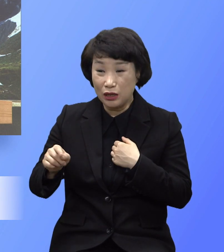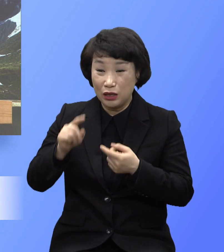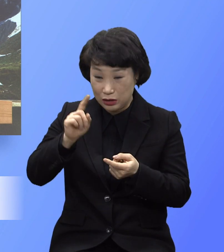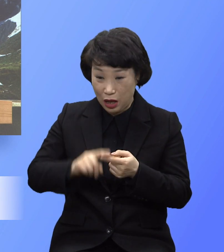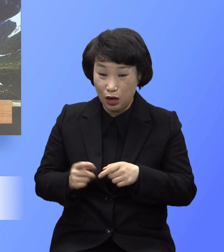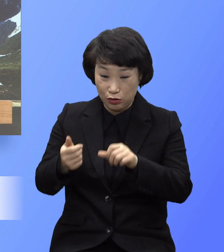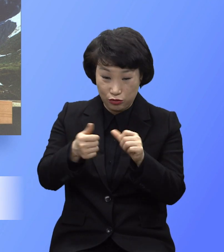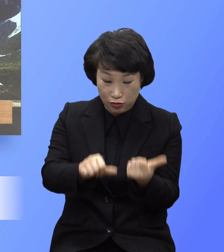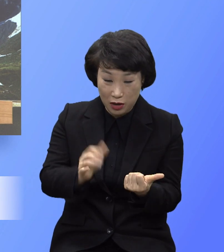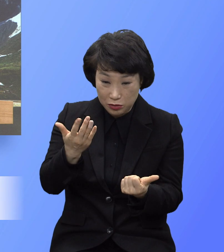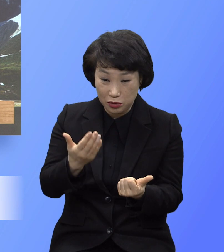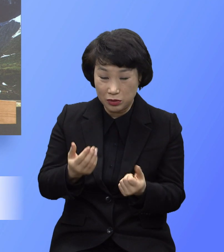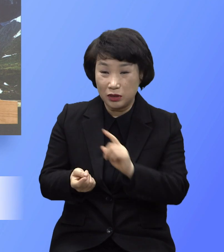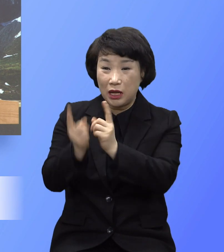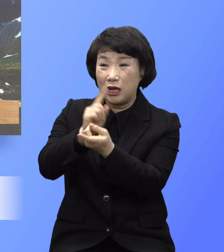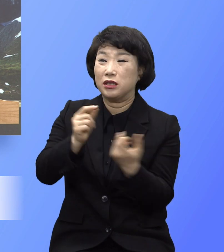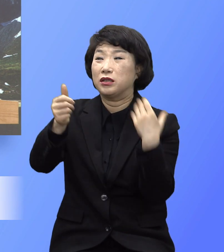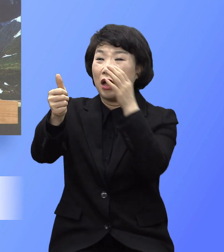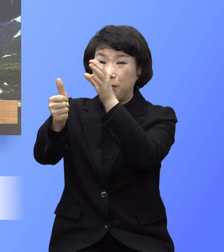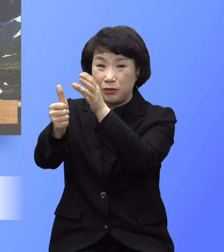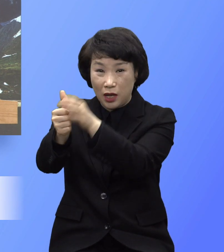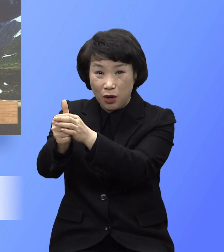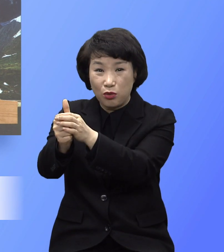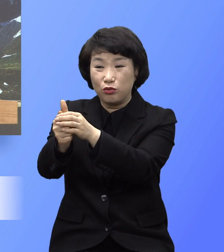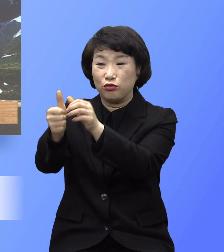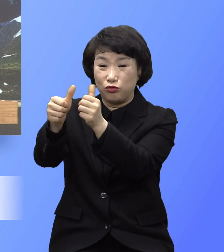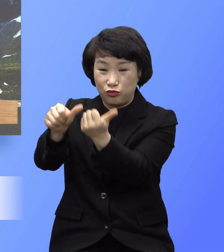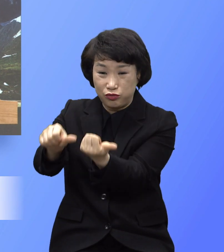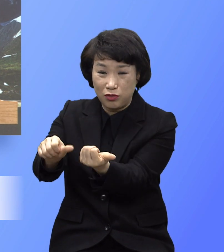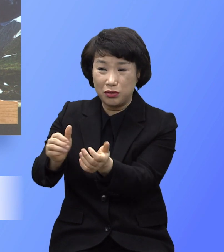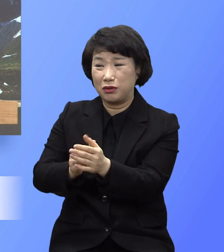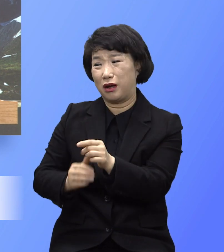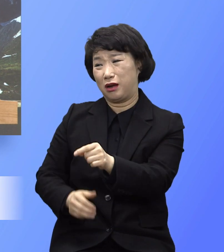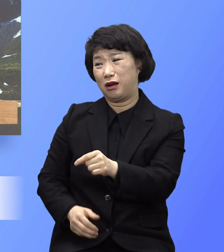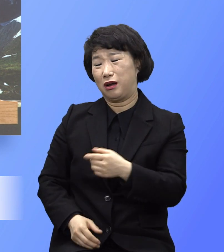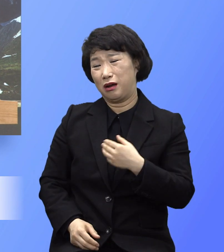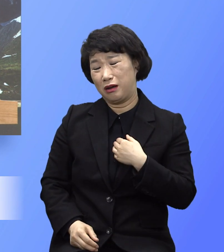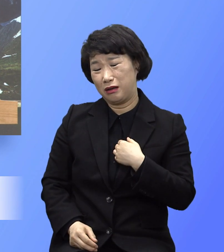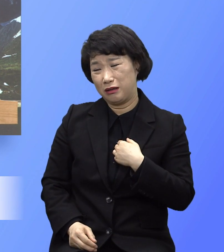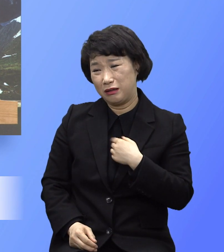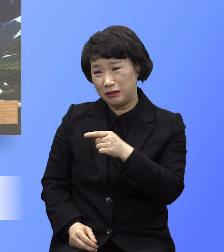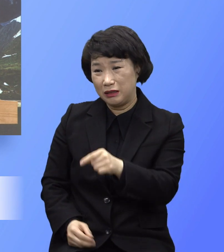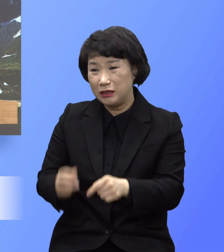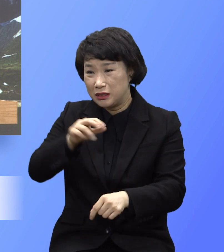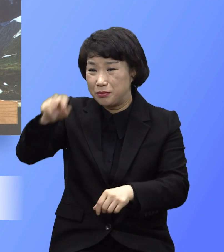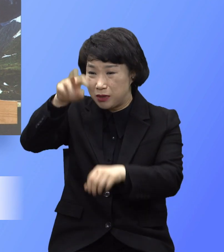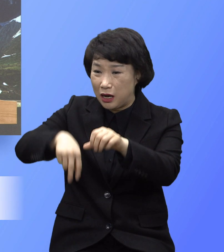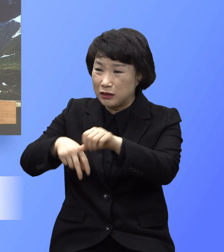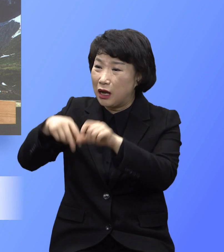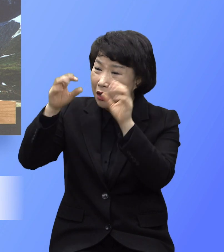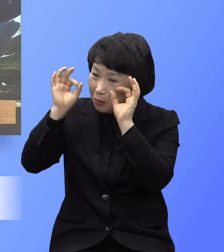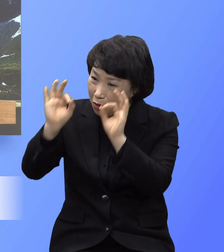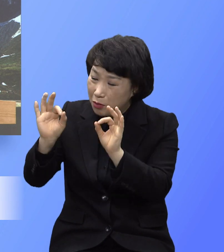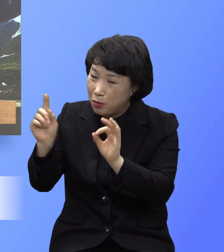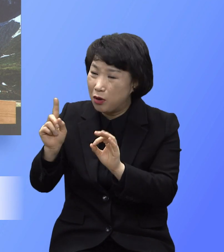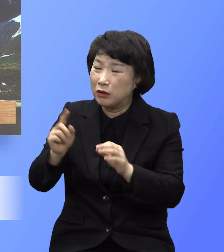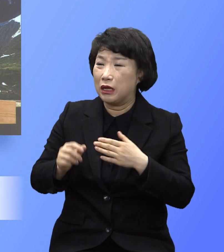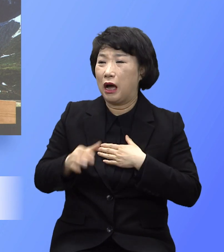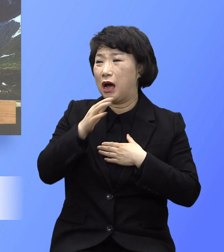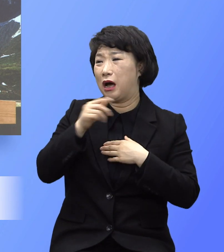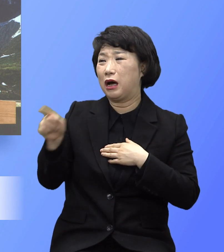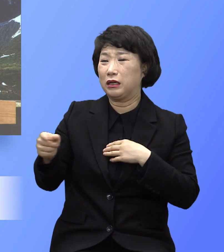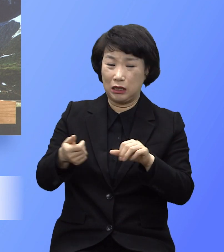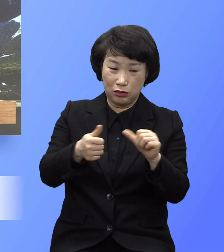죽을 대신 그렇게 죽으셨기 때문에 그 십자가를 보면 내 죽음을 깨달을 수